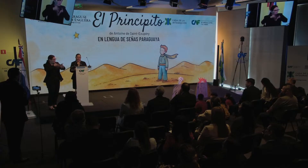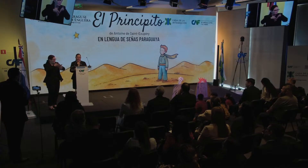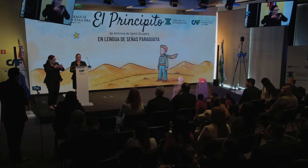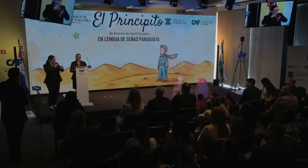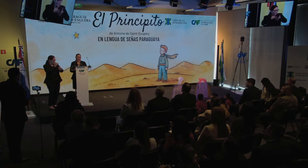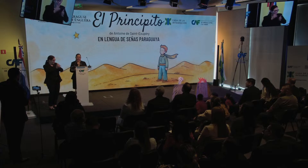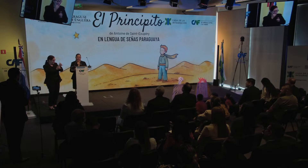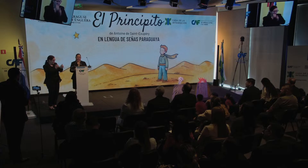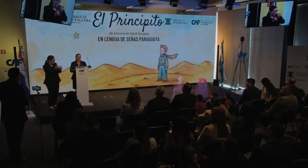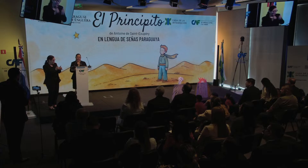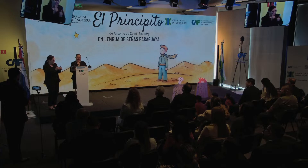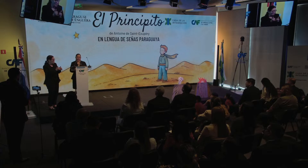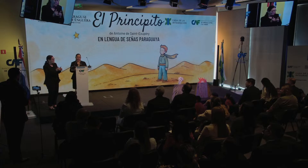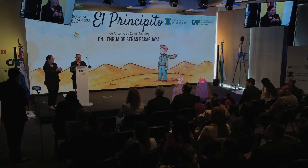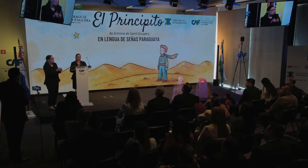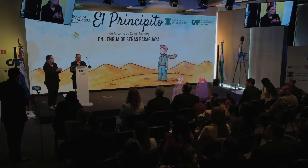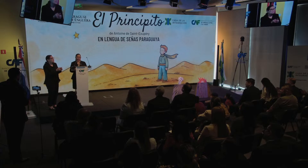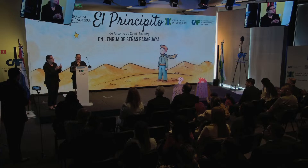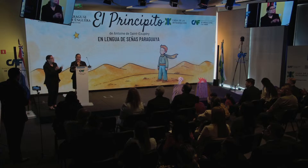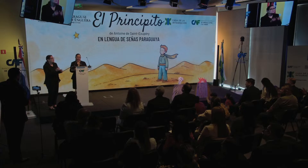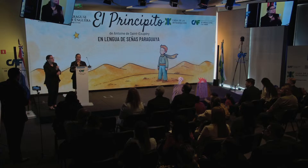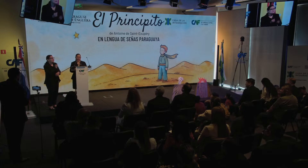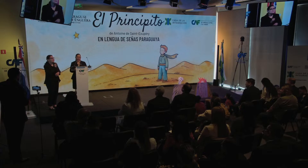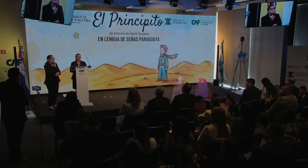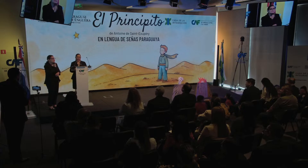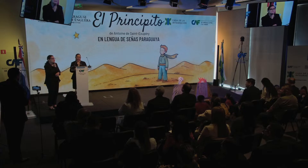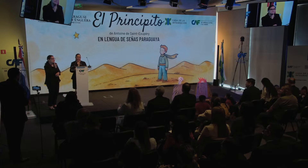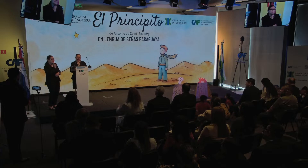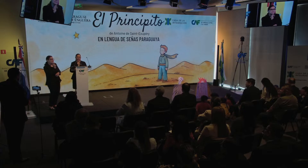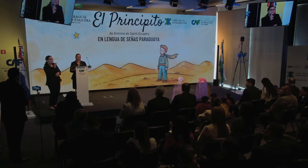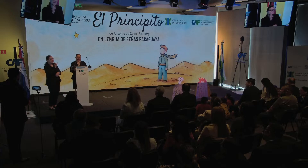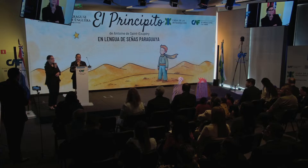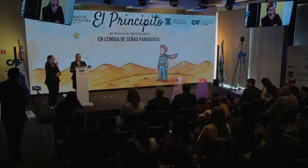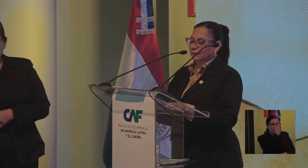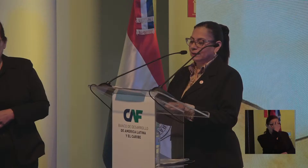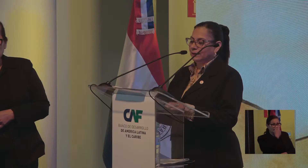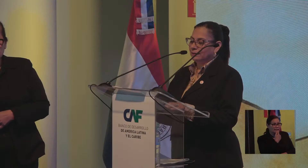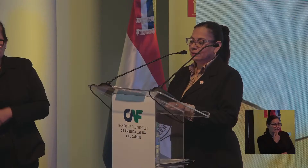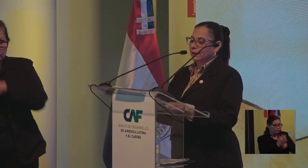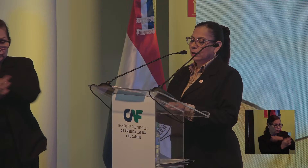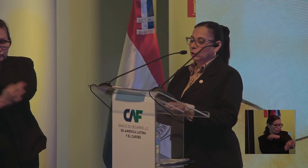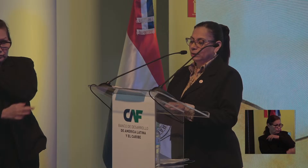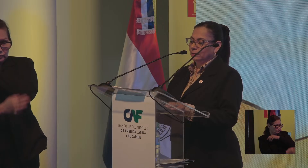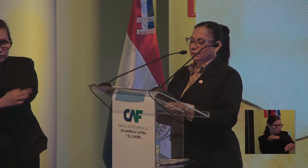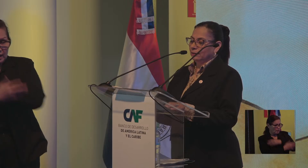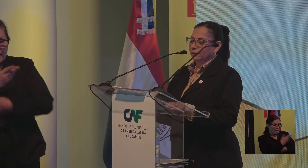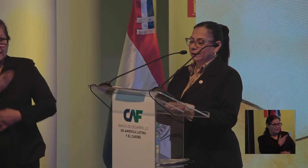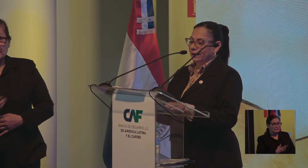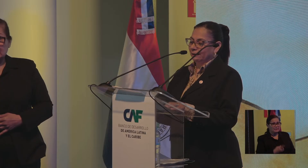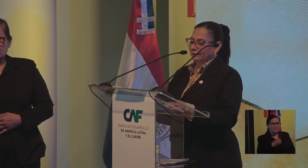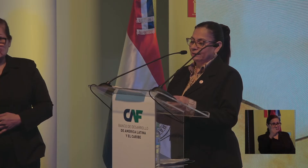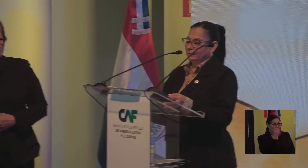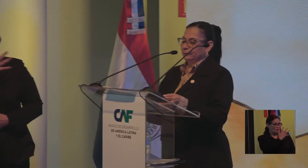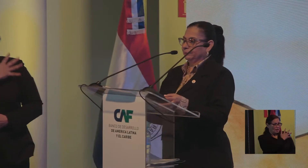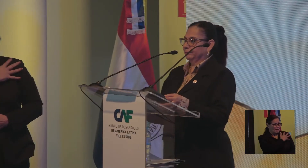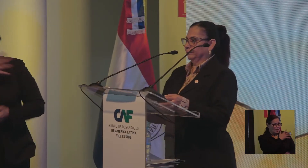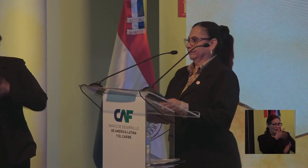señas, interpretada por el funcionario de la Dirección General de Lengua de Señas, Luis